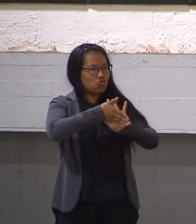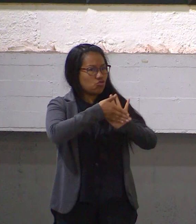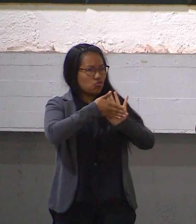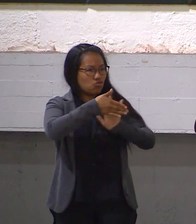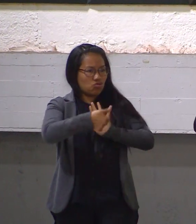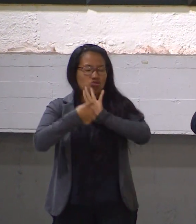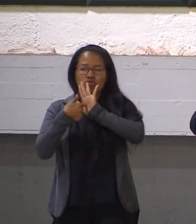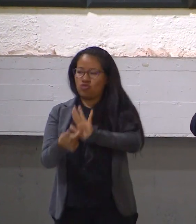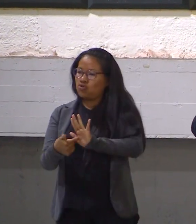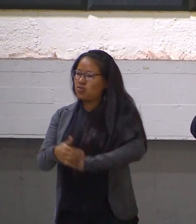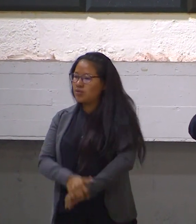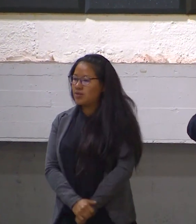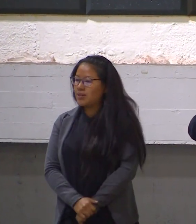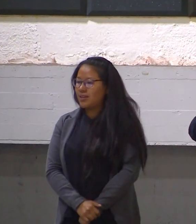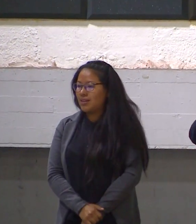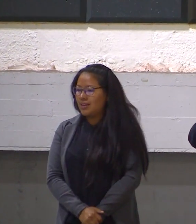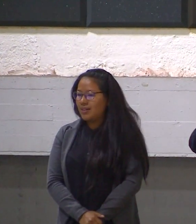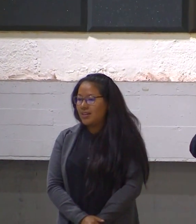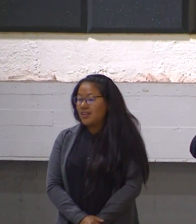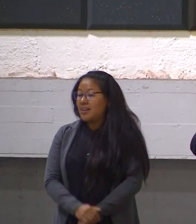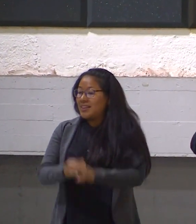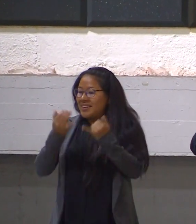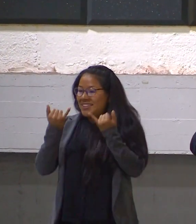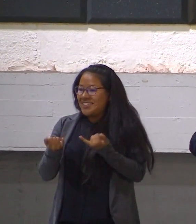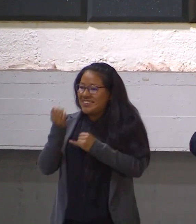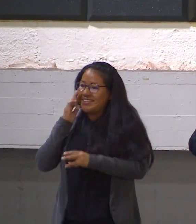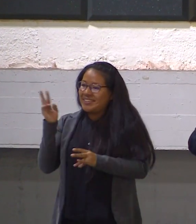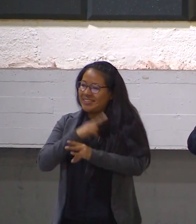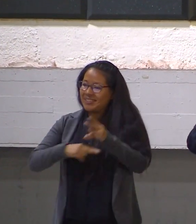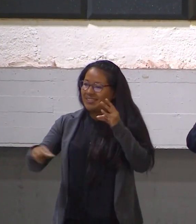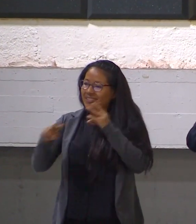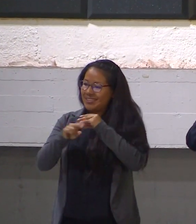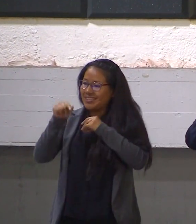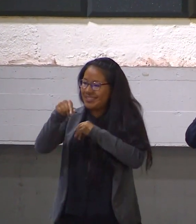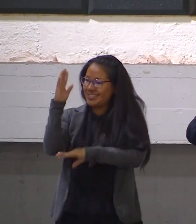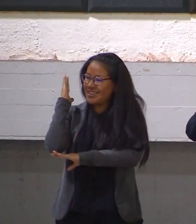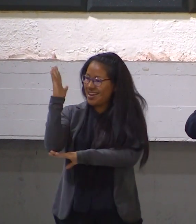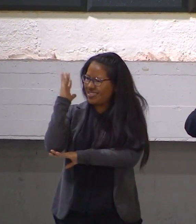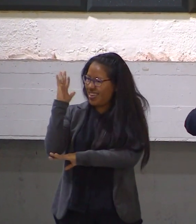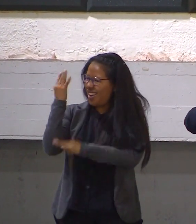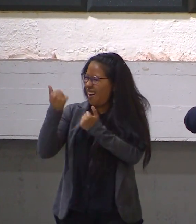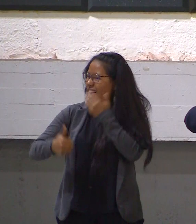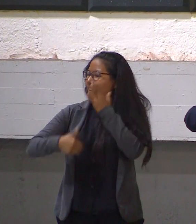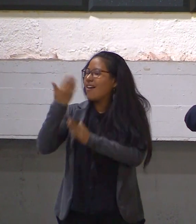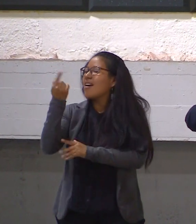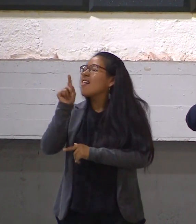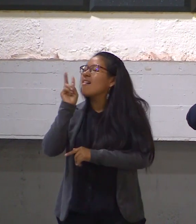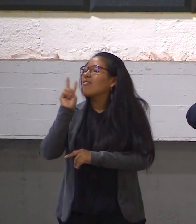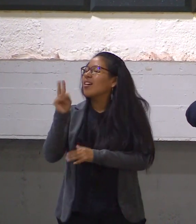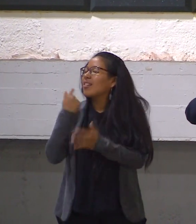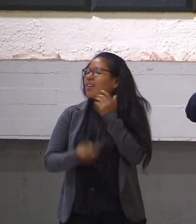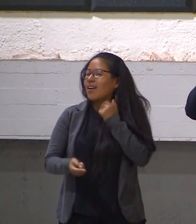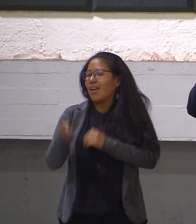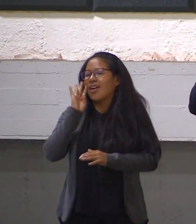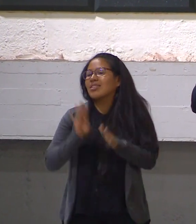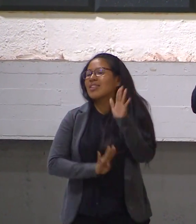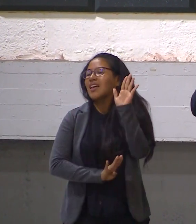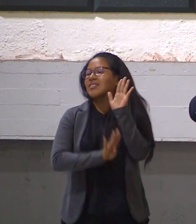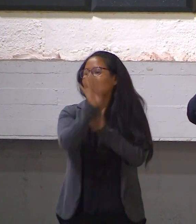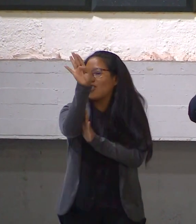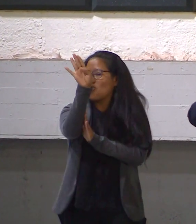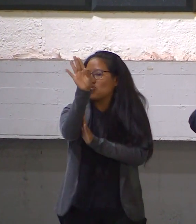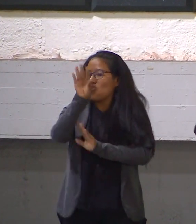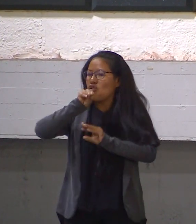nosotros vamos a mirar en esta cátedra inaugural el desarrollo de la formación